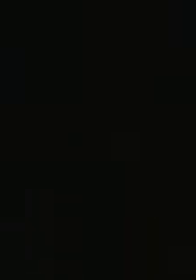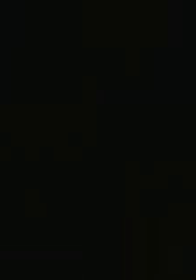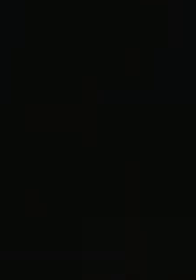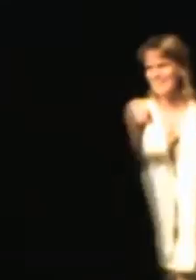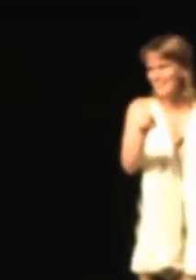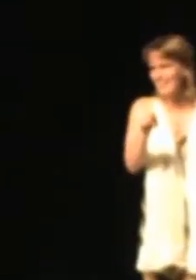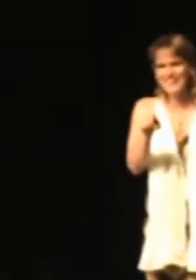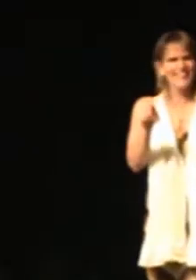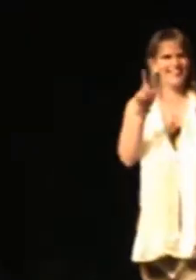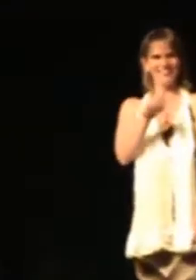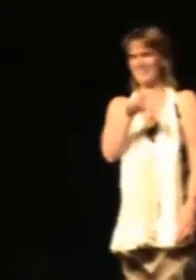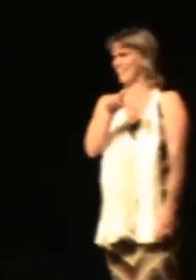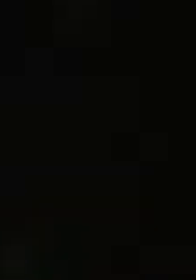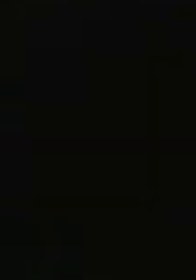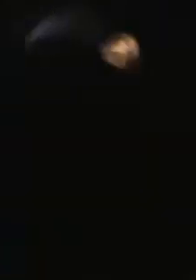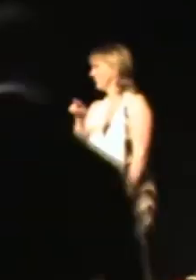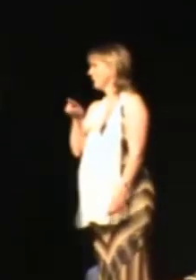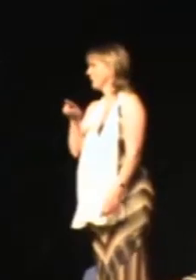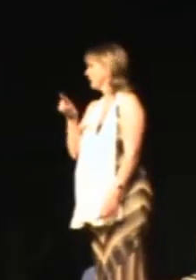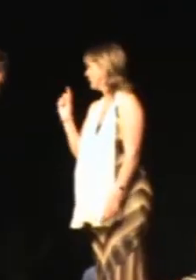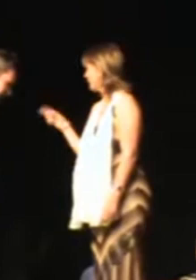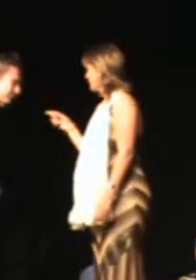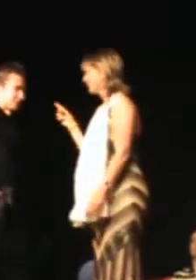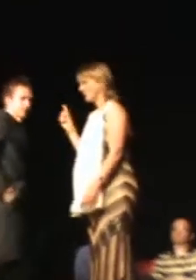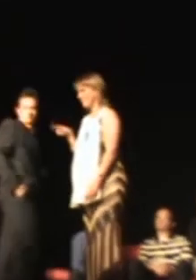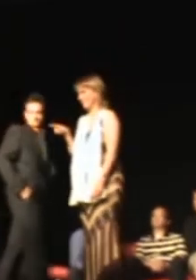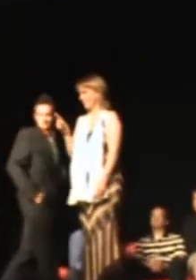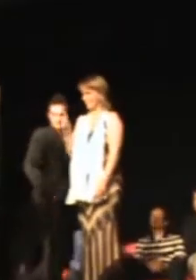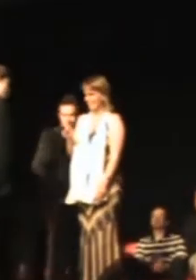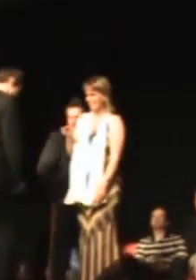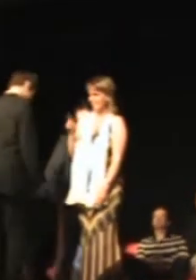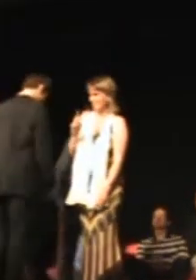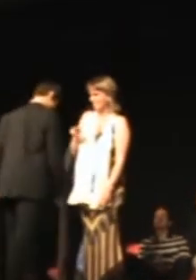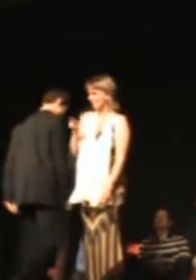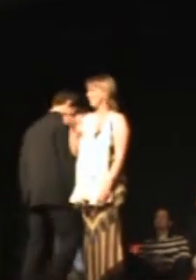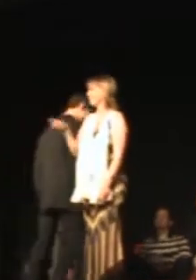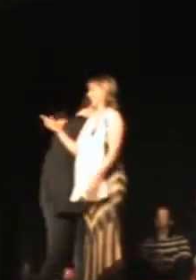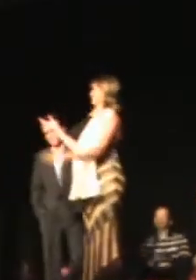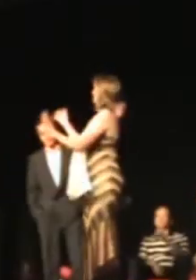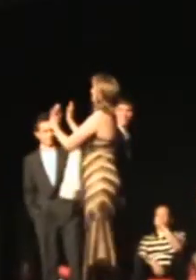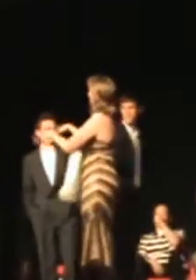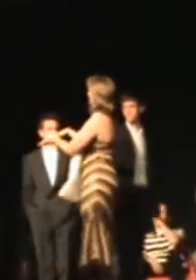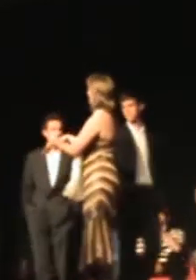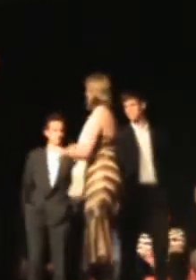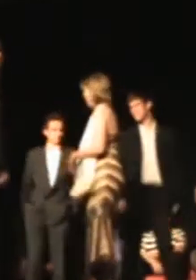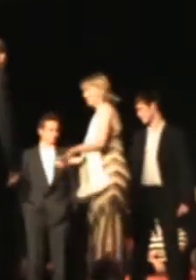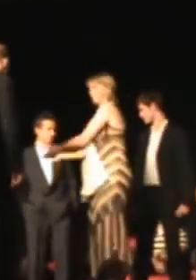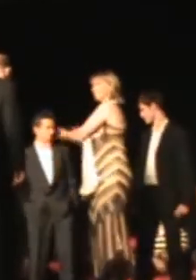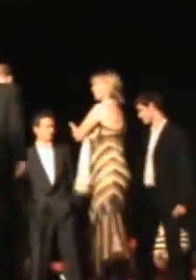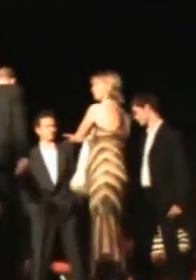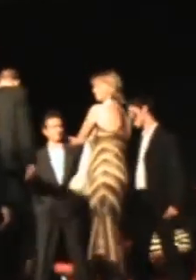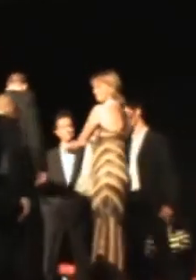1, 2, 3, 4, 1, 2, 3, 4, 5, oh,